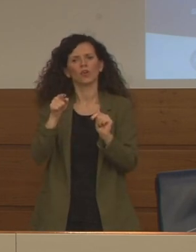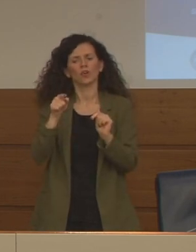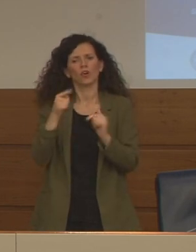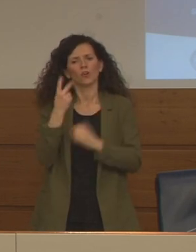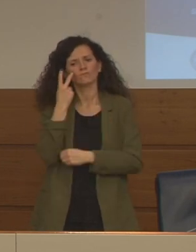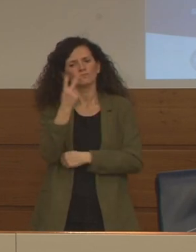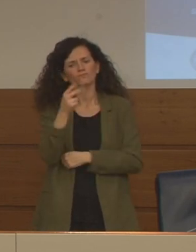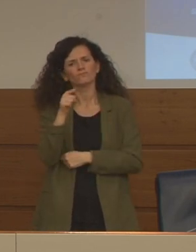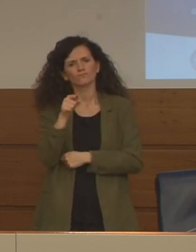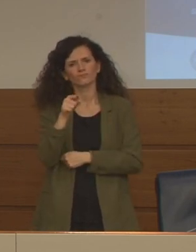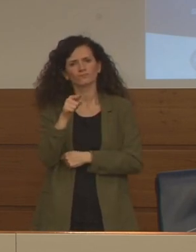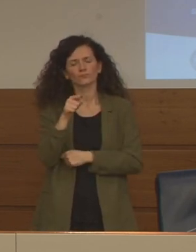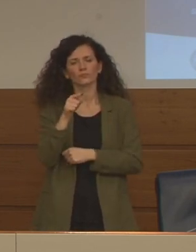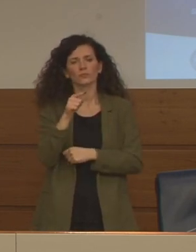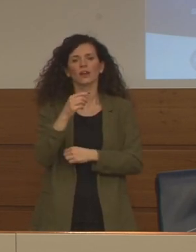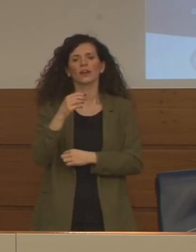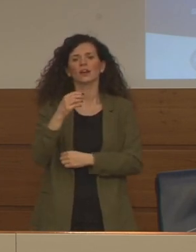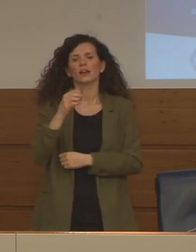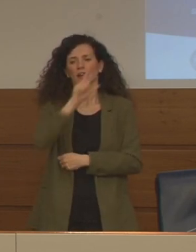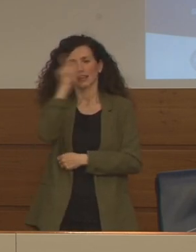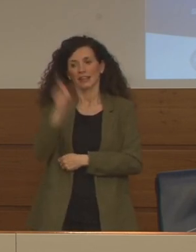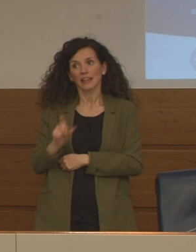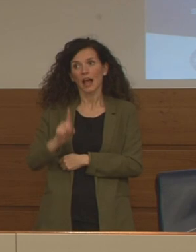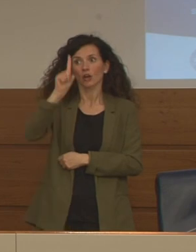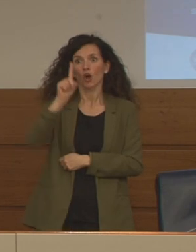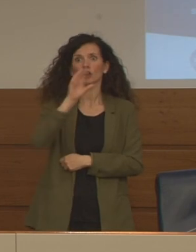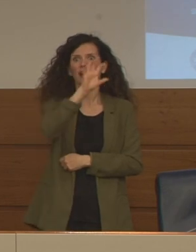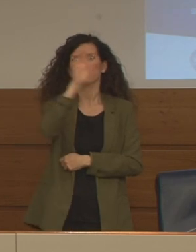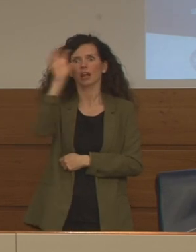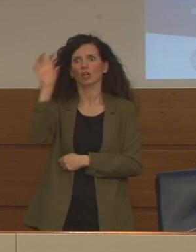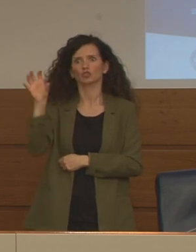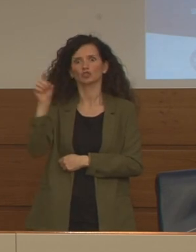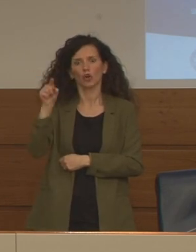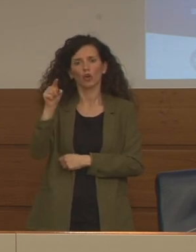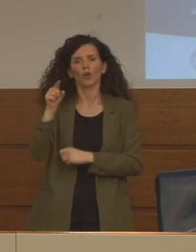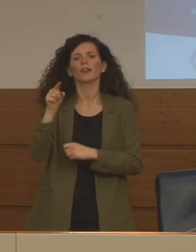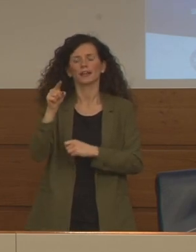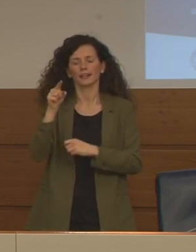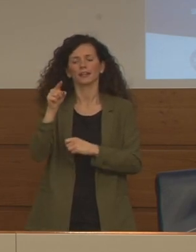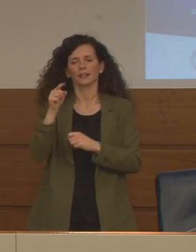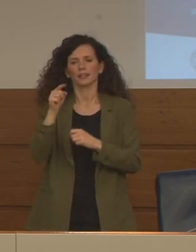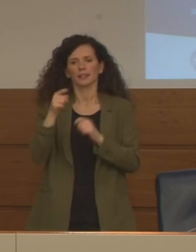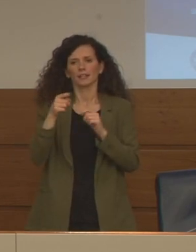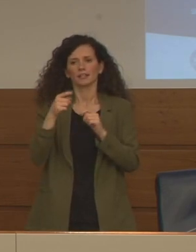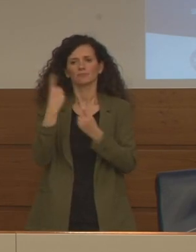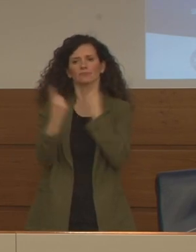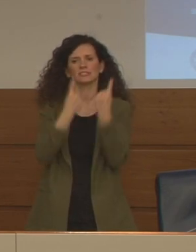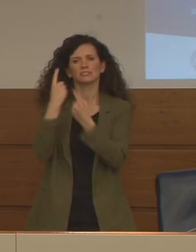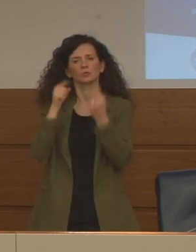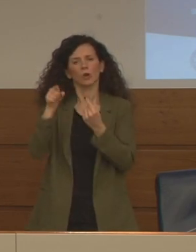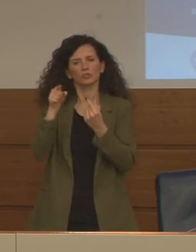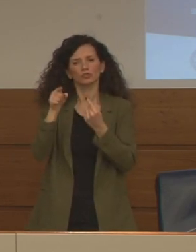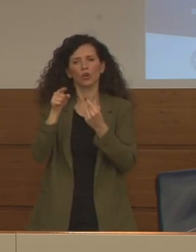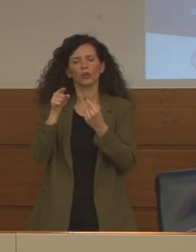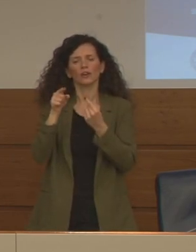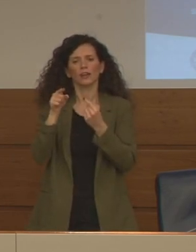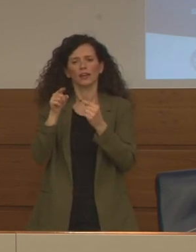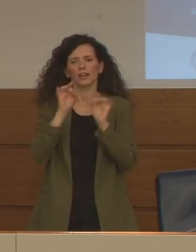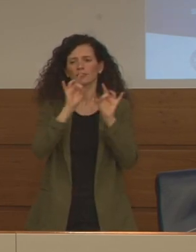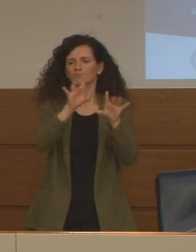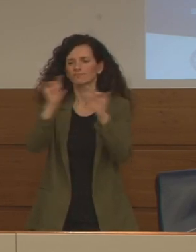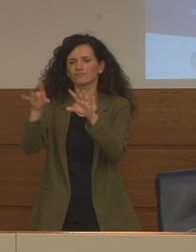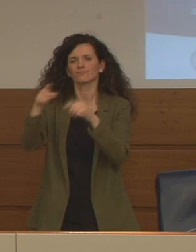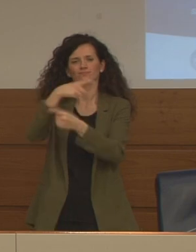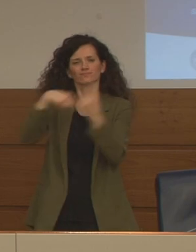volta siano alcune regioni del nord italia quelle che sono maggiormente coinvolte oggi nella circolazione locale